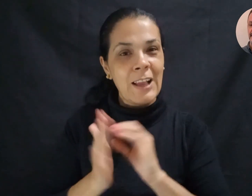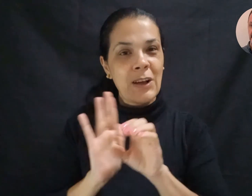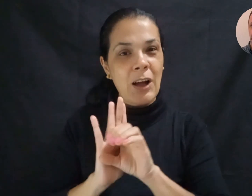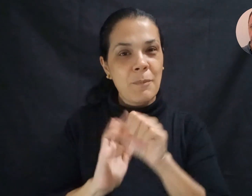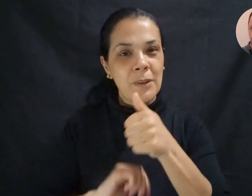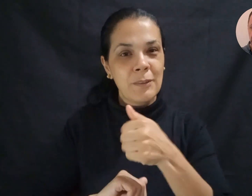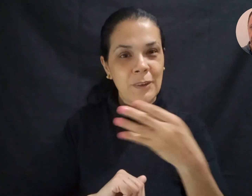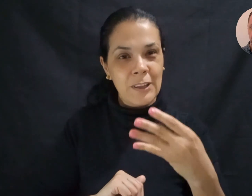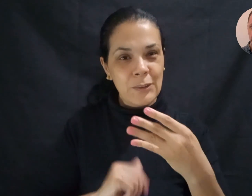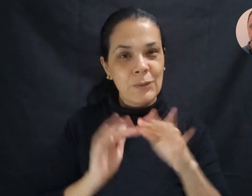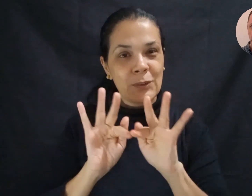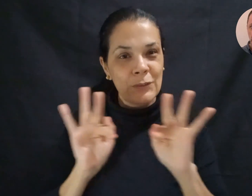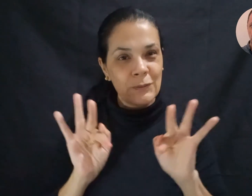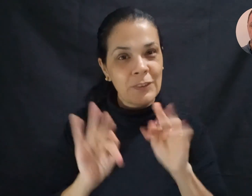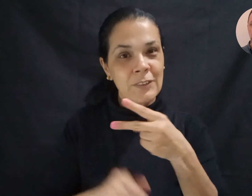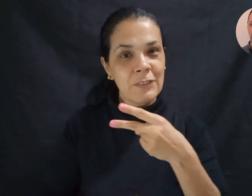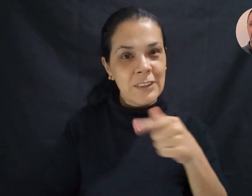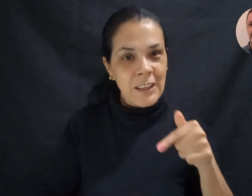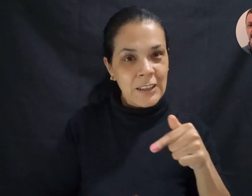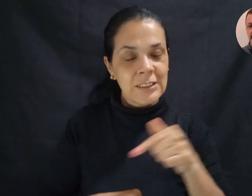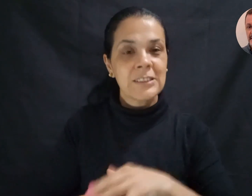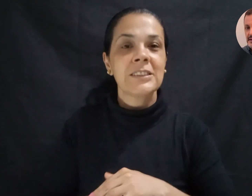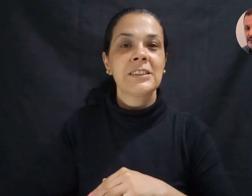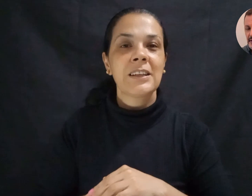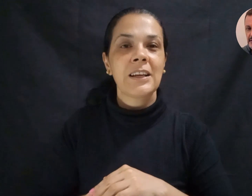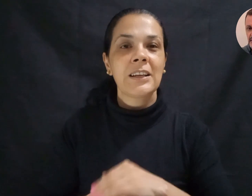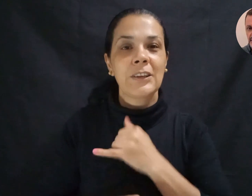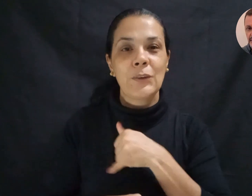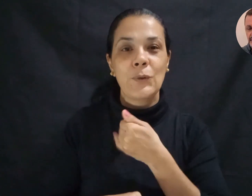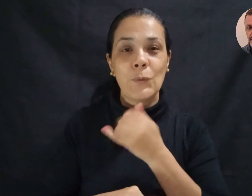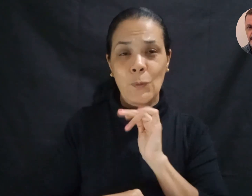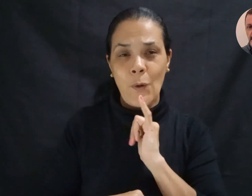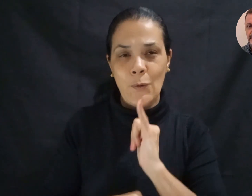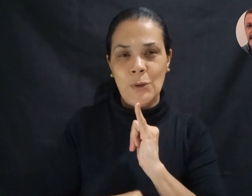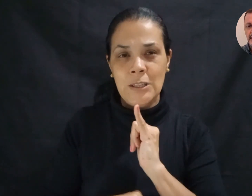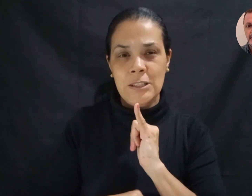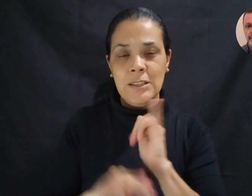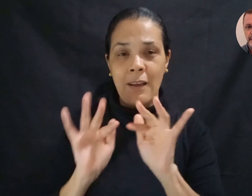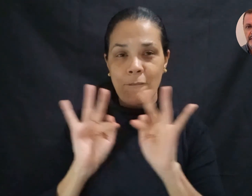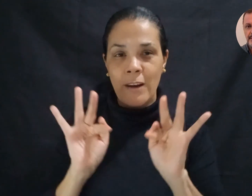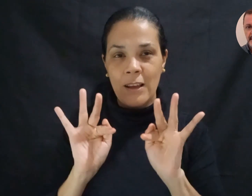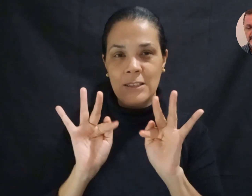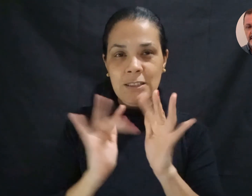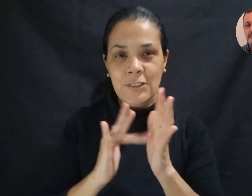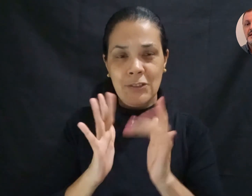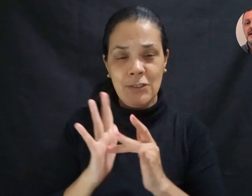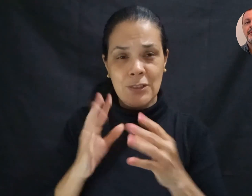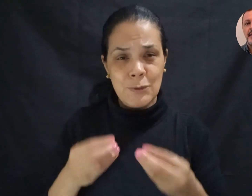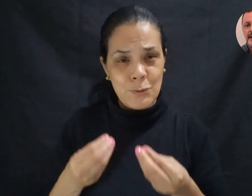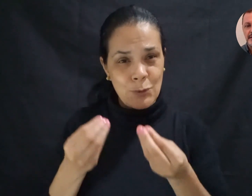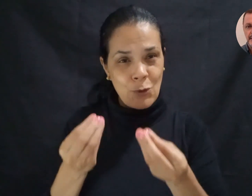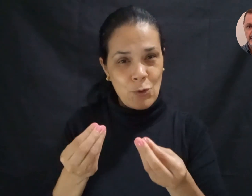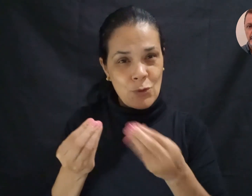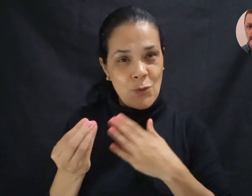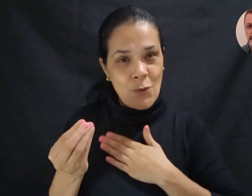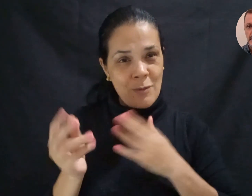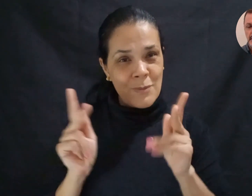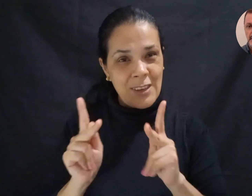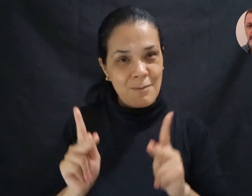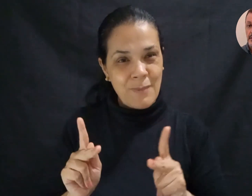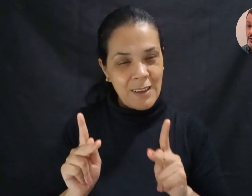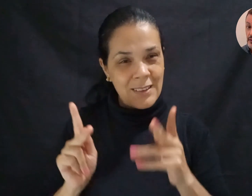14, verso 27, João registra a seguinte fala de Jesus: deixo-vos a paz, a minha paz vos